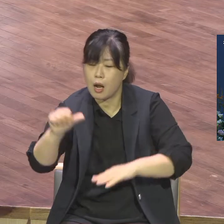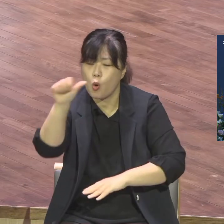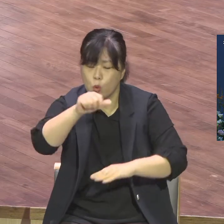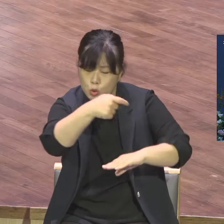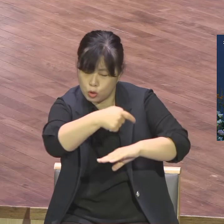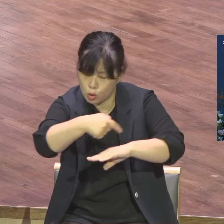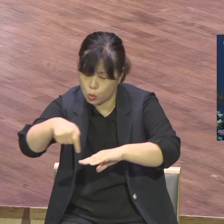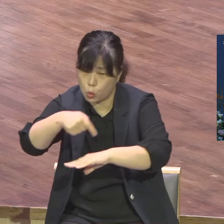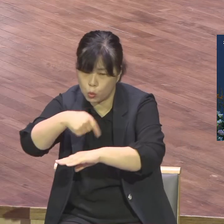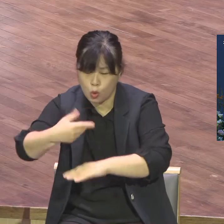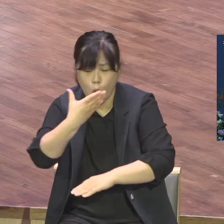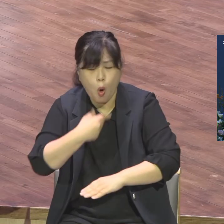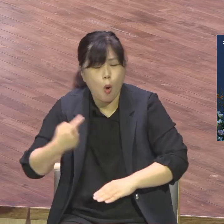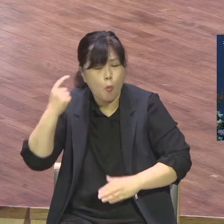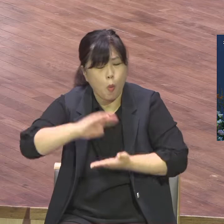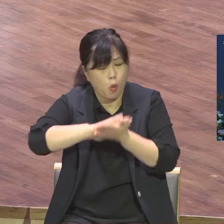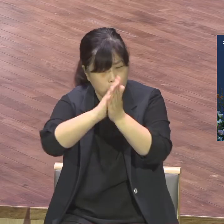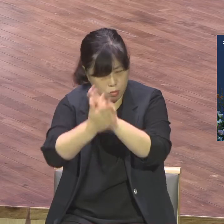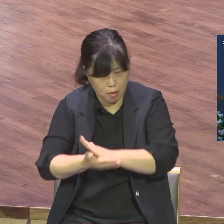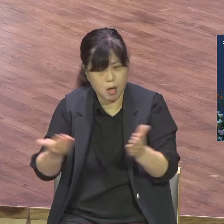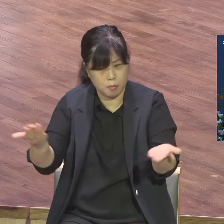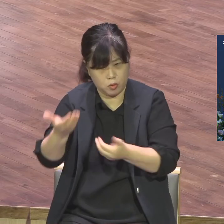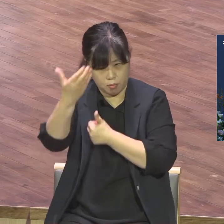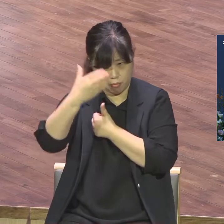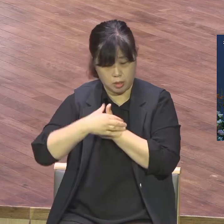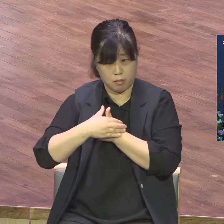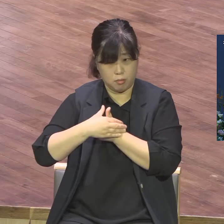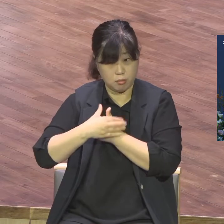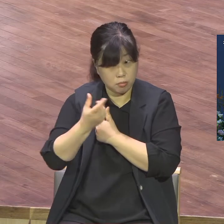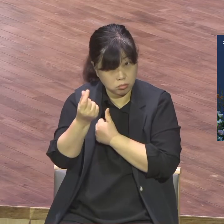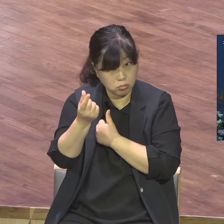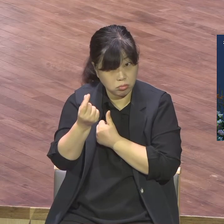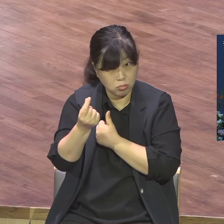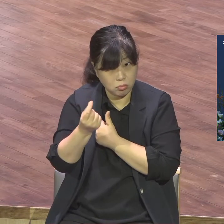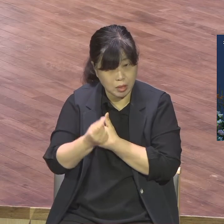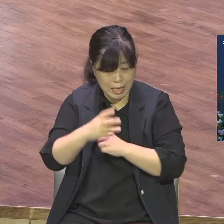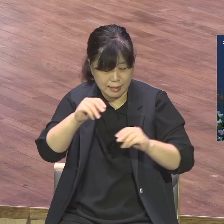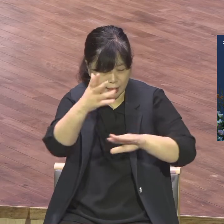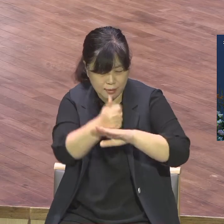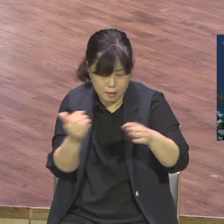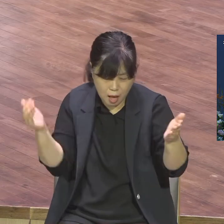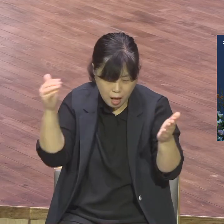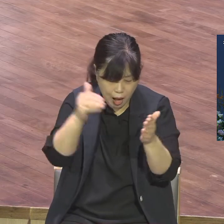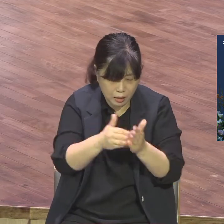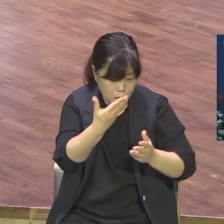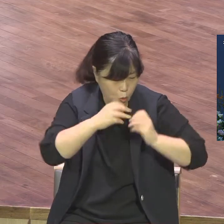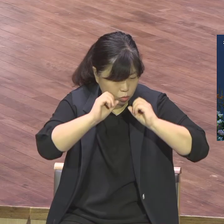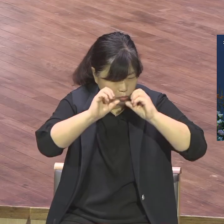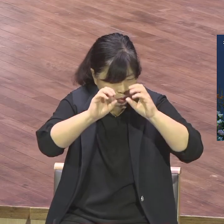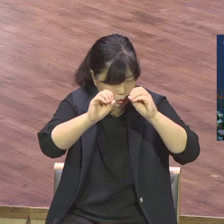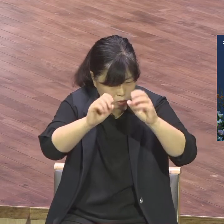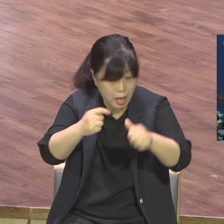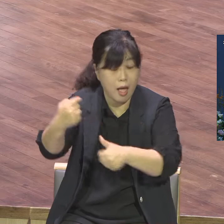복음화, 땅 끝까지 모든 족속으로 만민에게, 여기에 포커스를